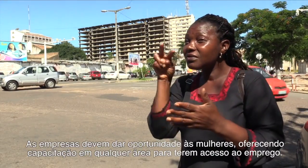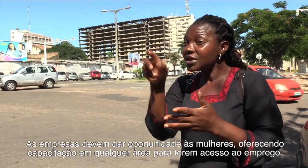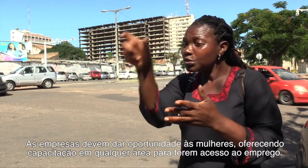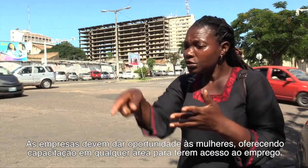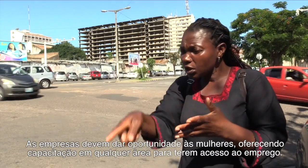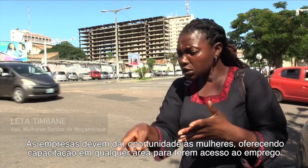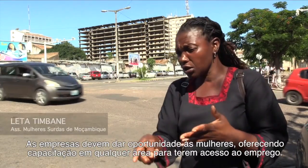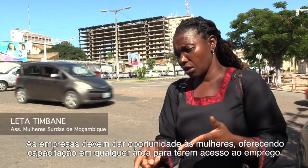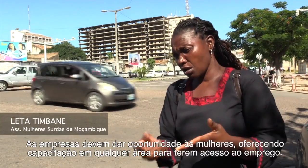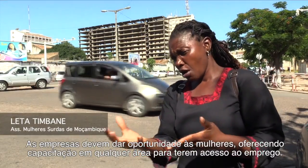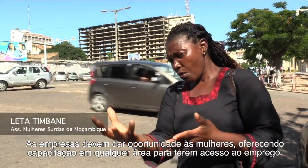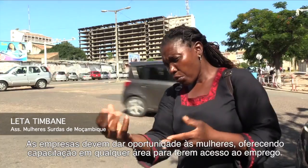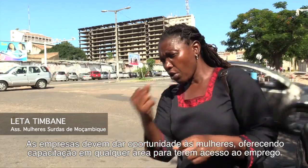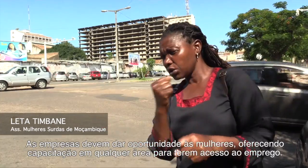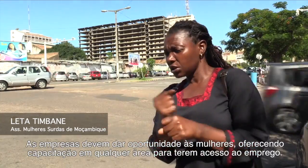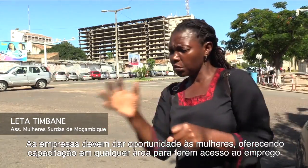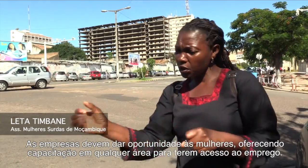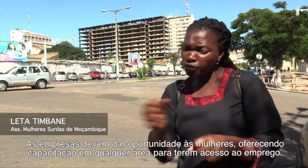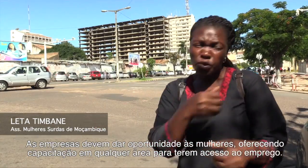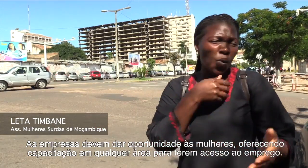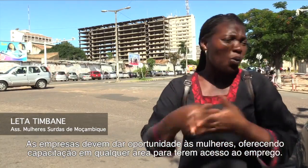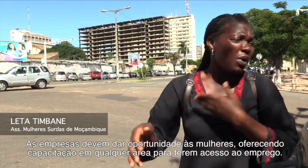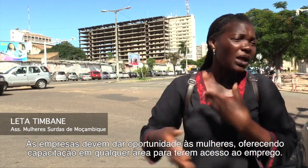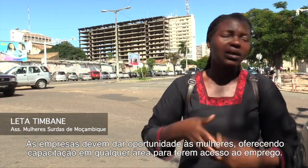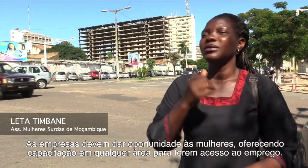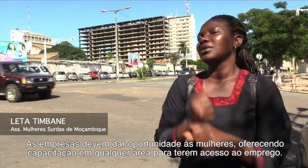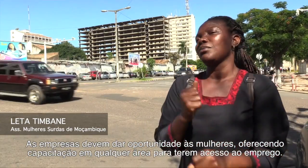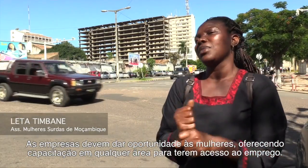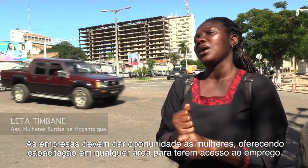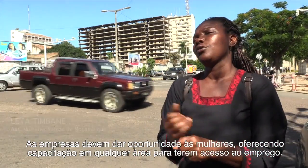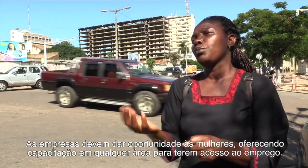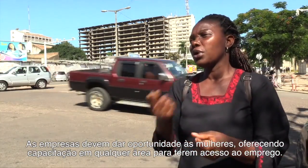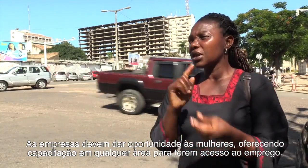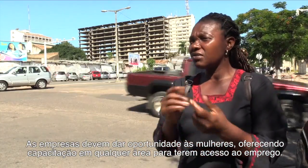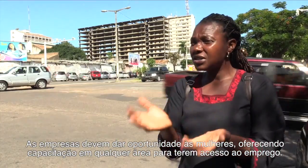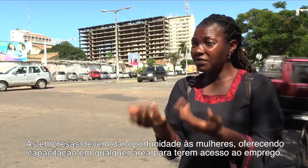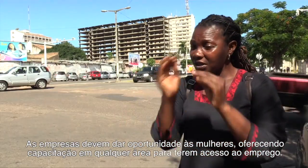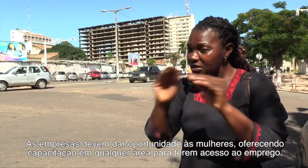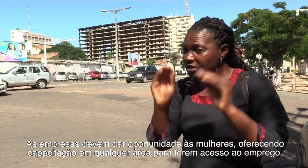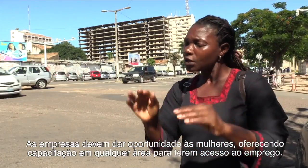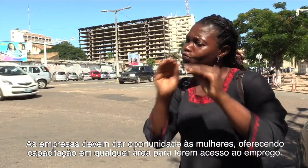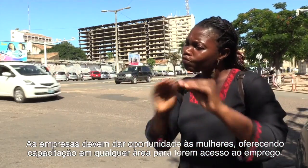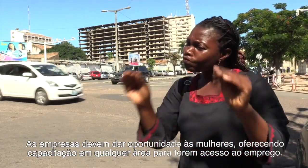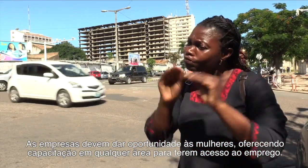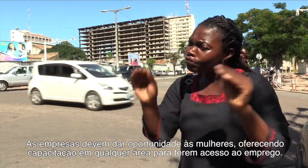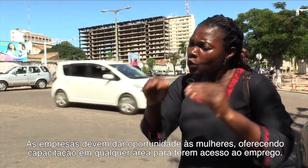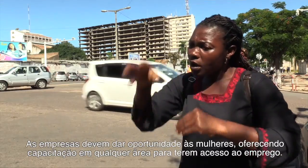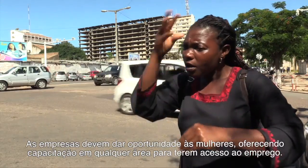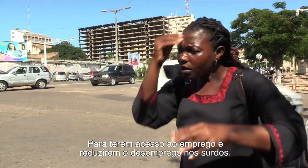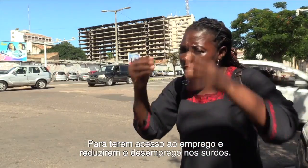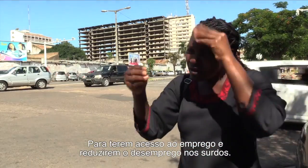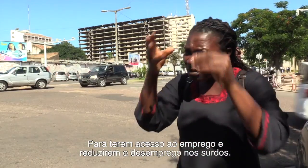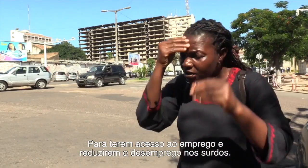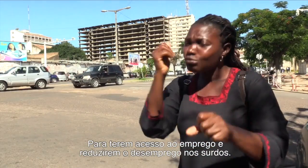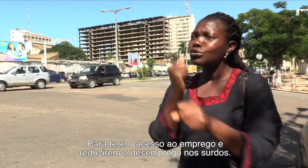As empresas devem dar oportunidade às mulheres, dando capacitação em qualquer área, para terem acesso ao emprego